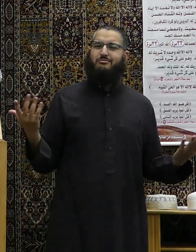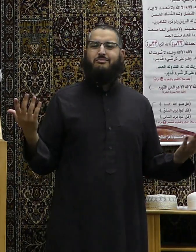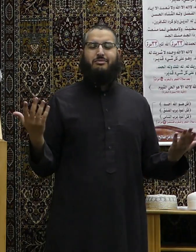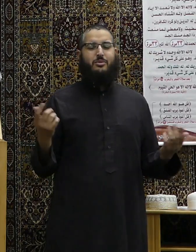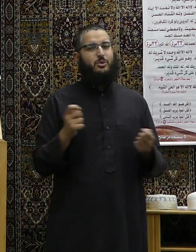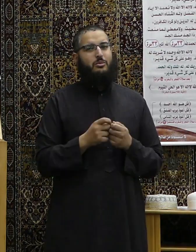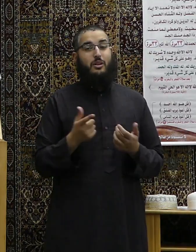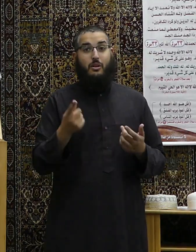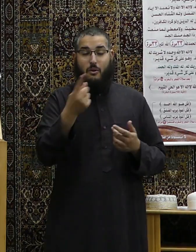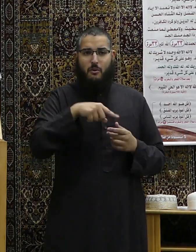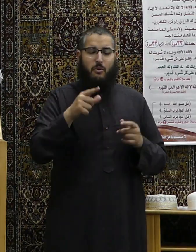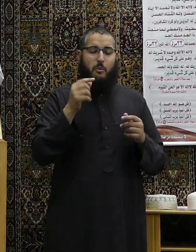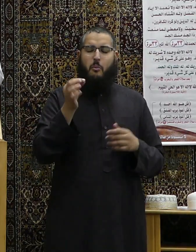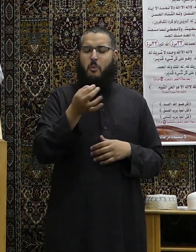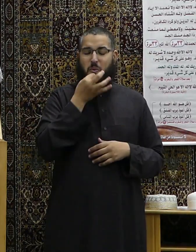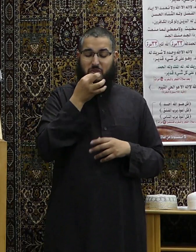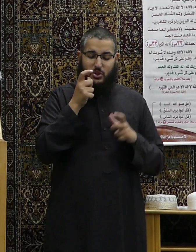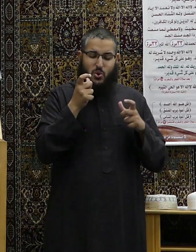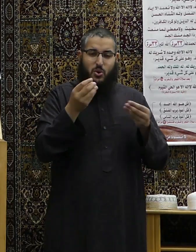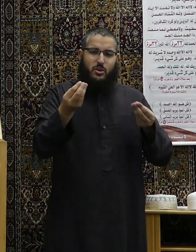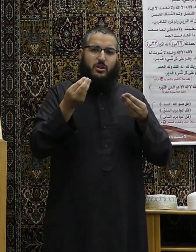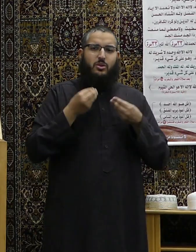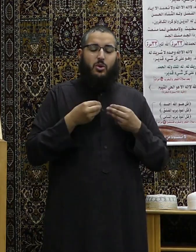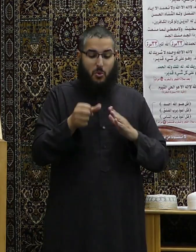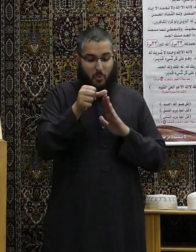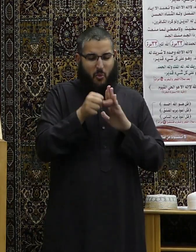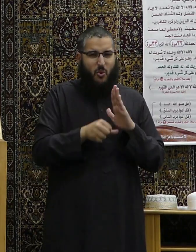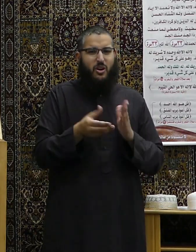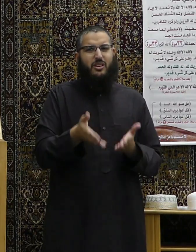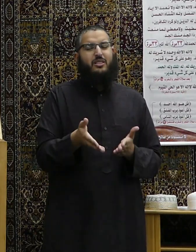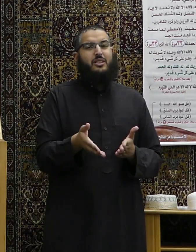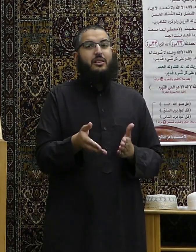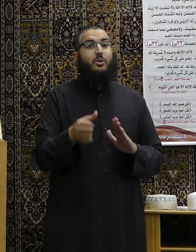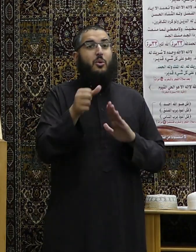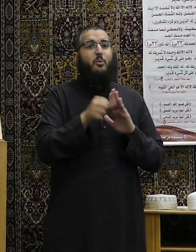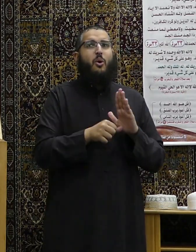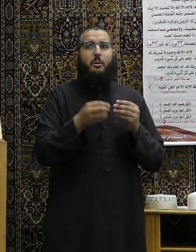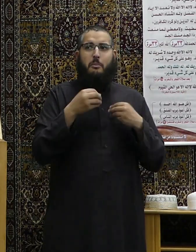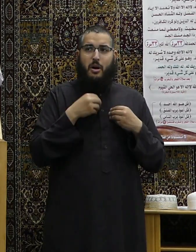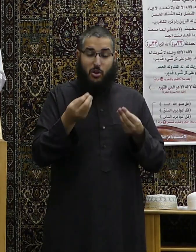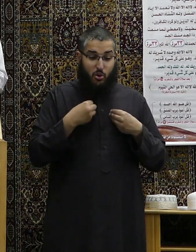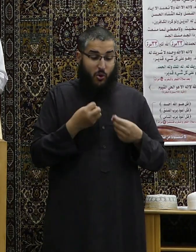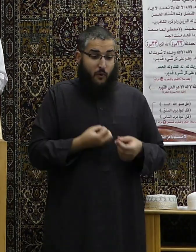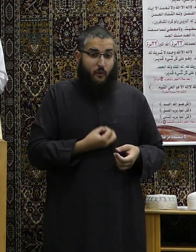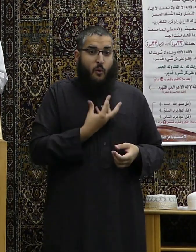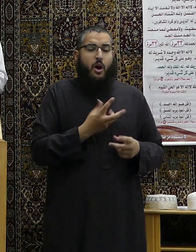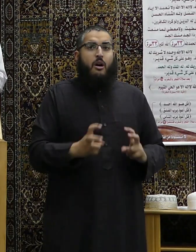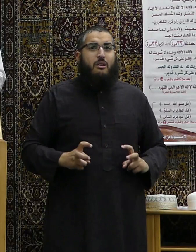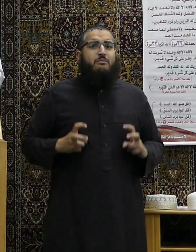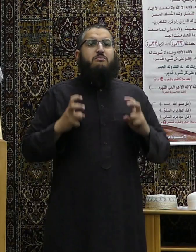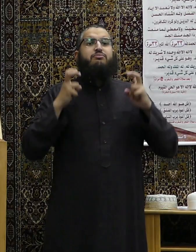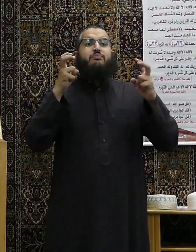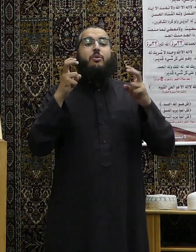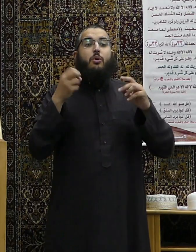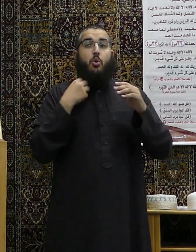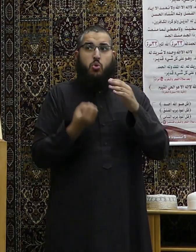Enfin, il faut à tout prix profiter de cette occasion. Ce mois. Ce mois-là, ça doit être un tremplin pour ta foi. Ce mois, considère-le